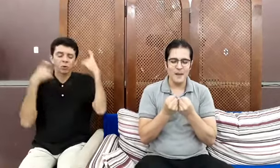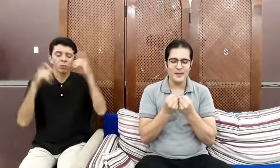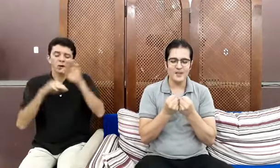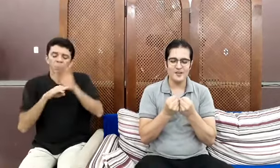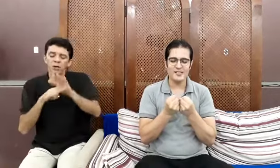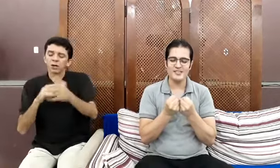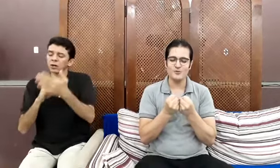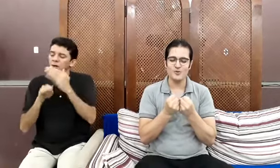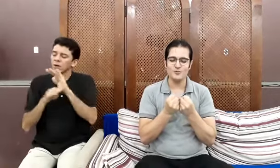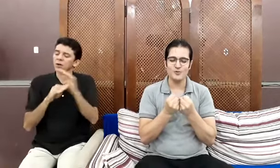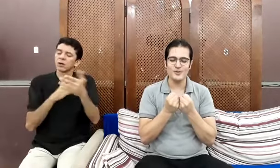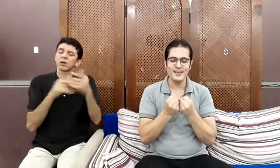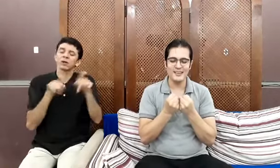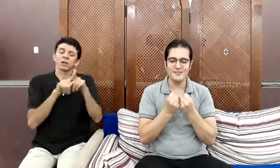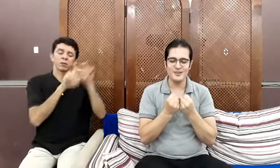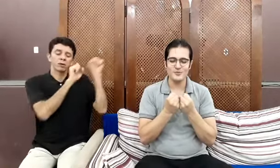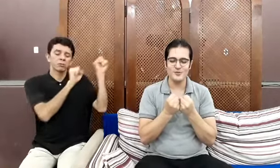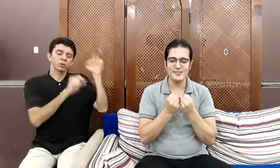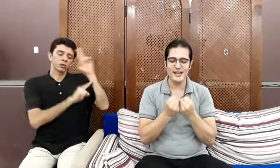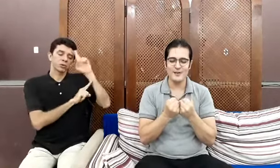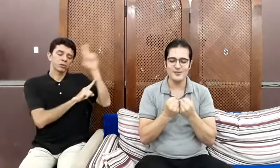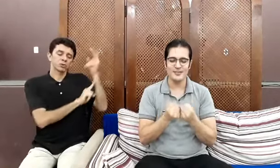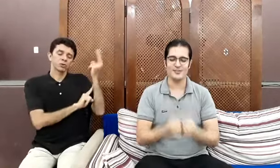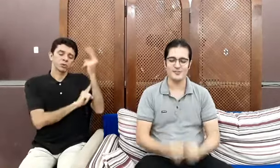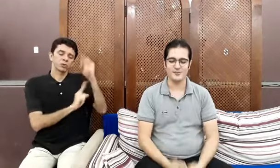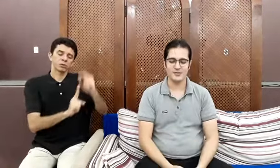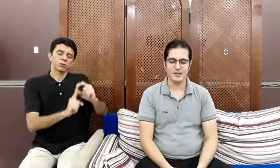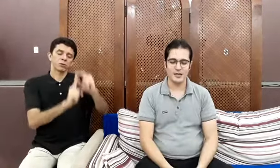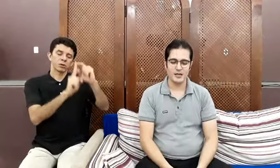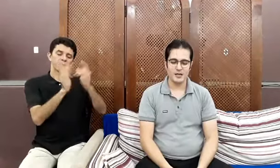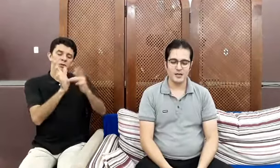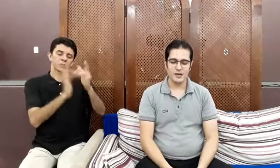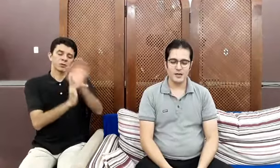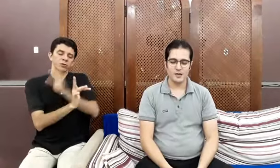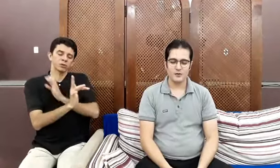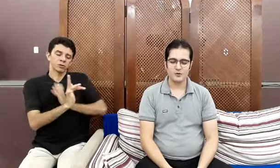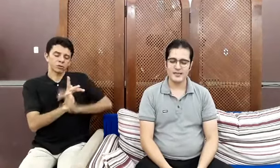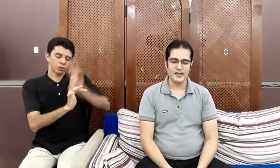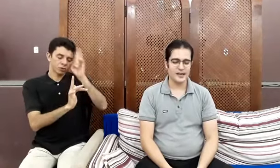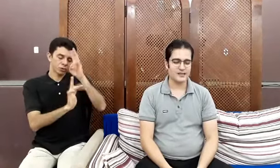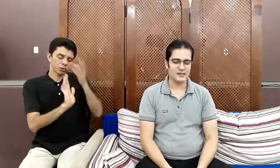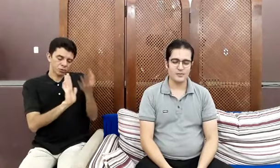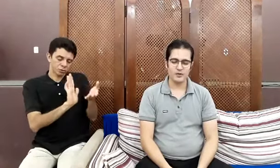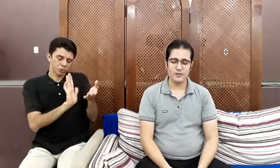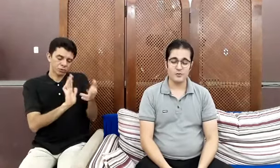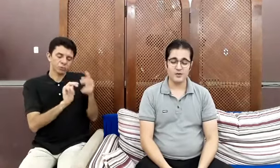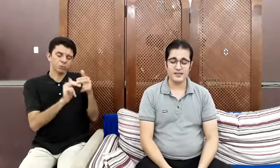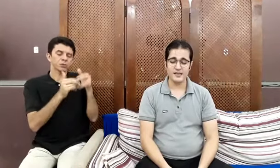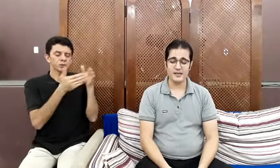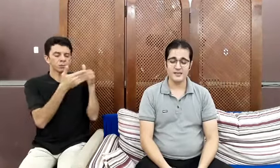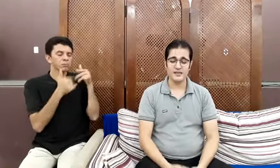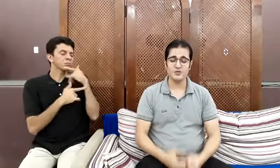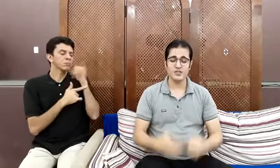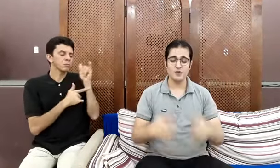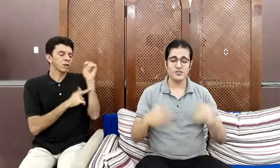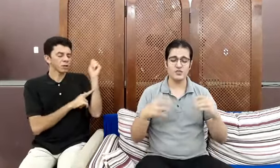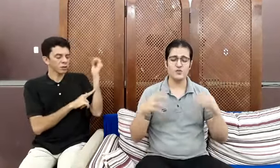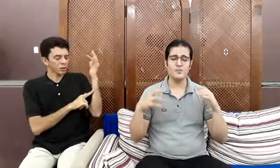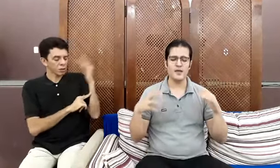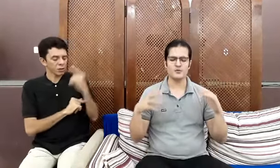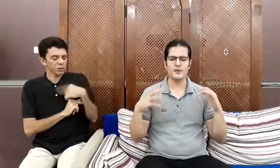a manifestação do Teu poder através do Evangelho de Cristo. Nos concede a graça de podermos, no meio dessa crise, sermos